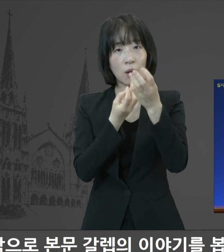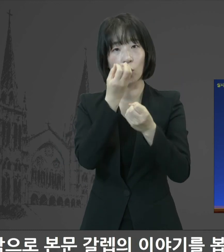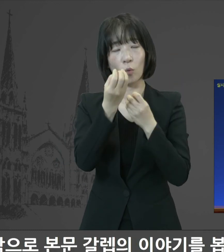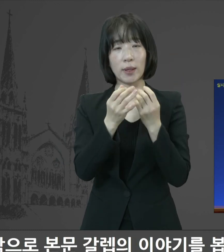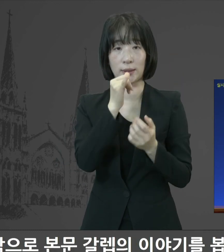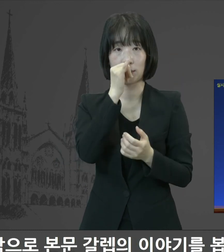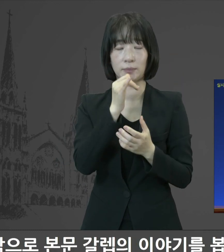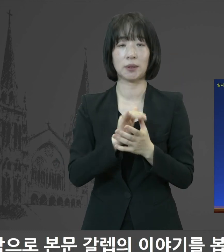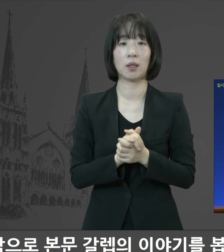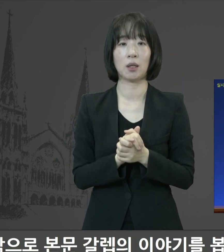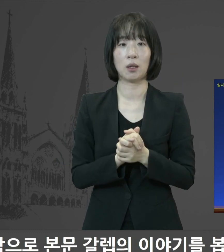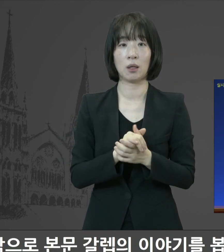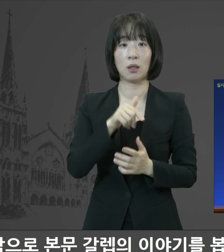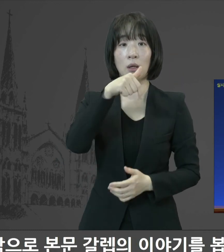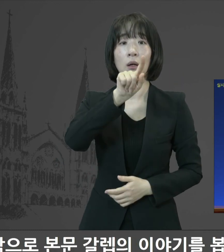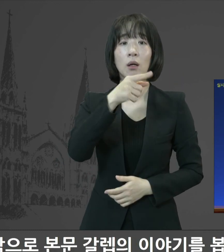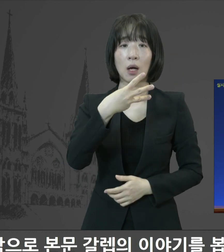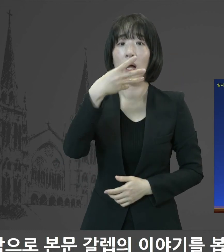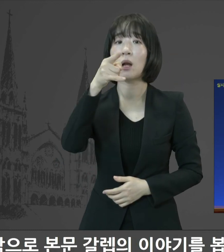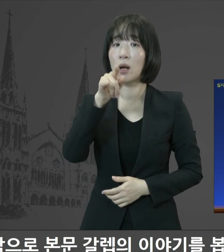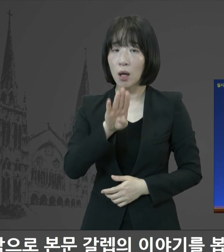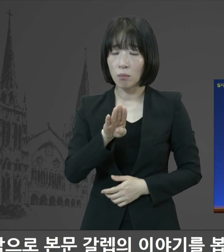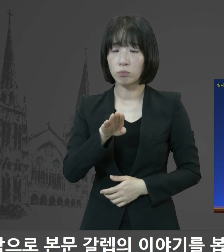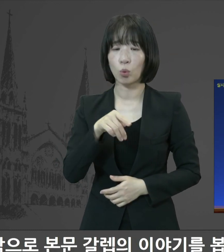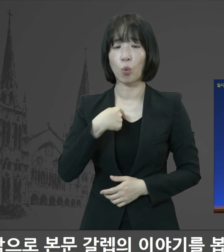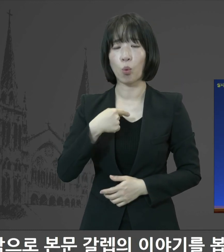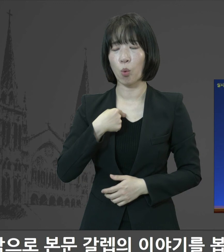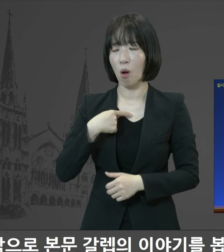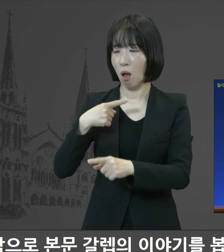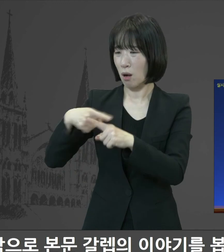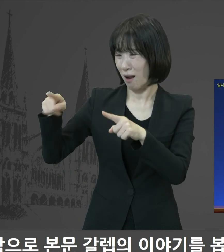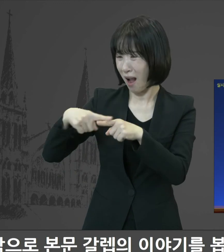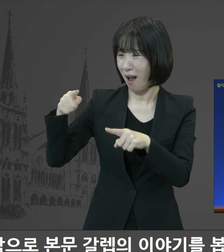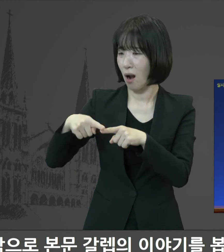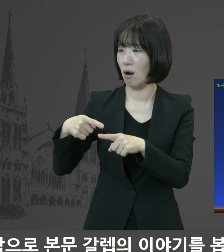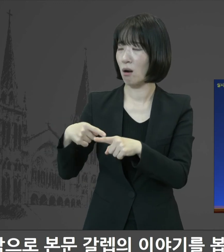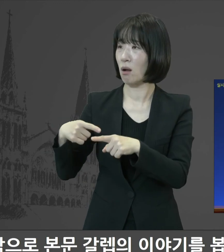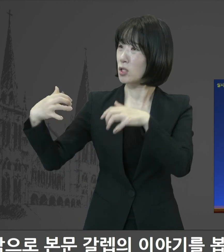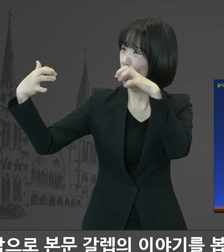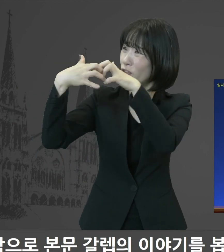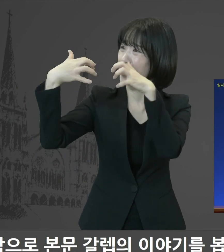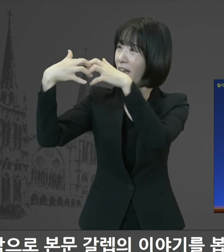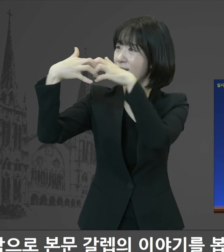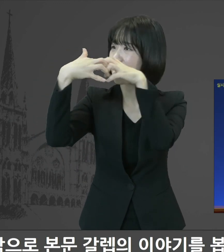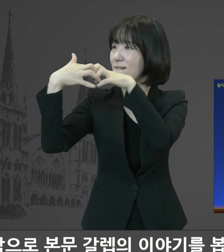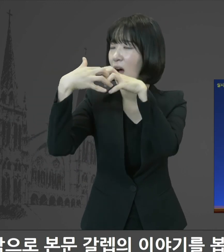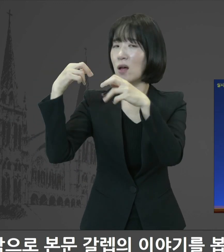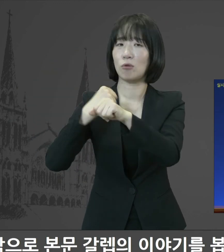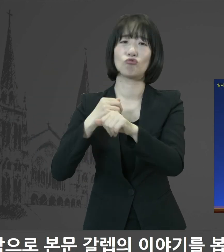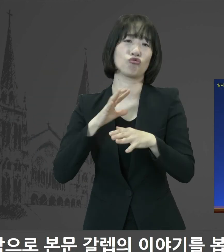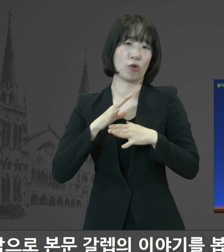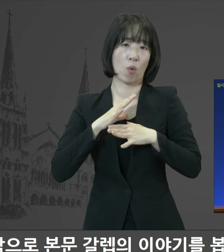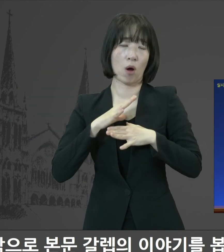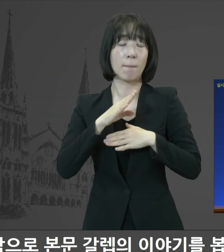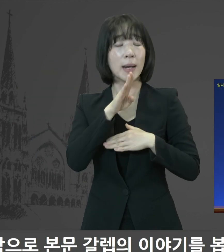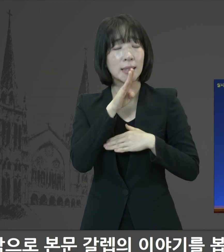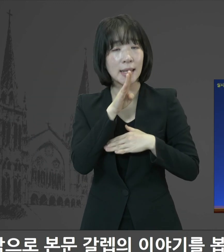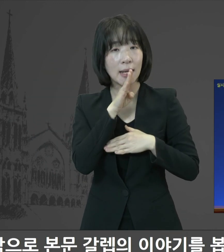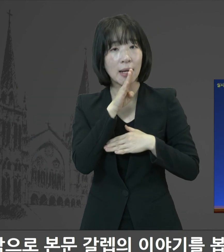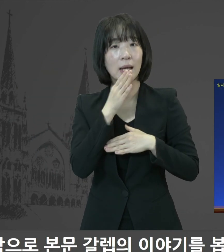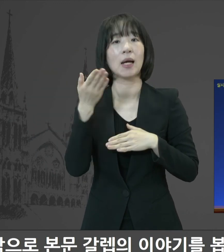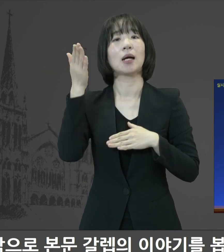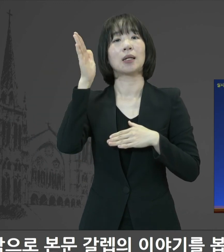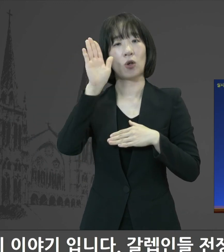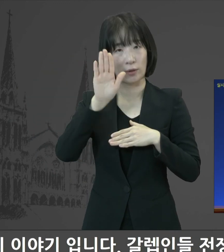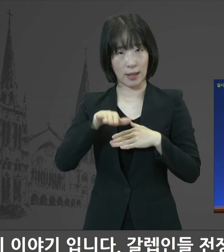칼이 두렵습니다. 갈렙인들 전쟁하는 게 어디 즐거웠겠습니까? 근데